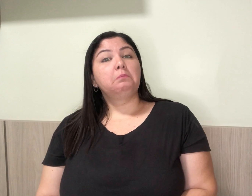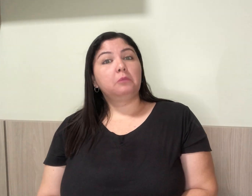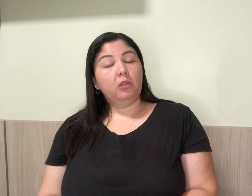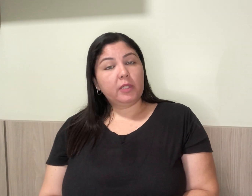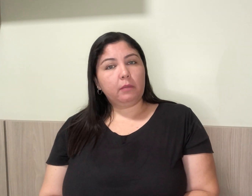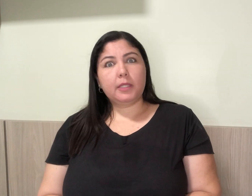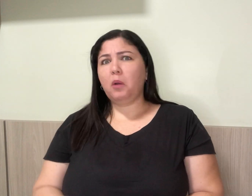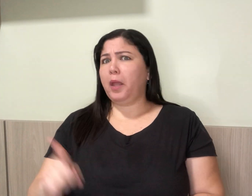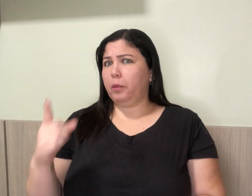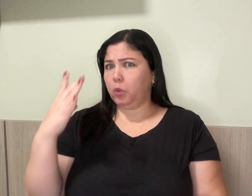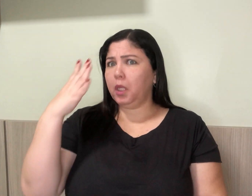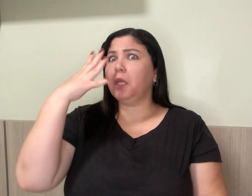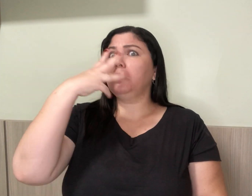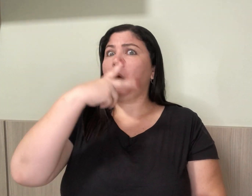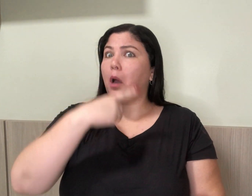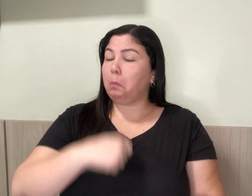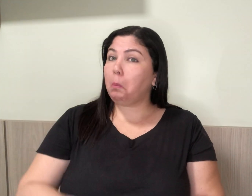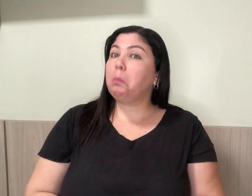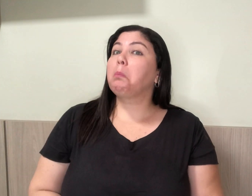não, uma exclamação, ela é bonita.